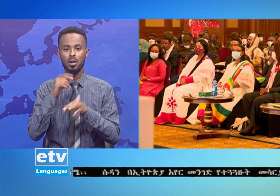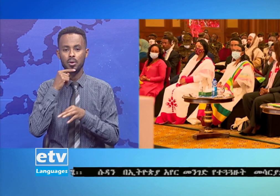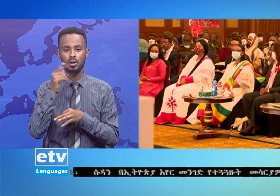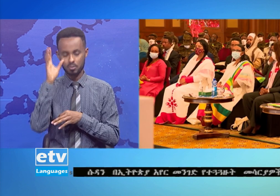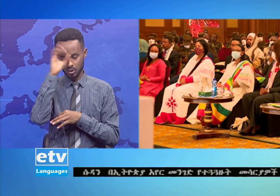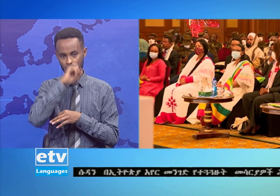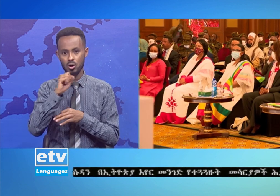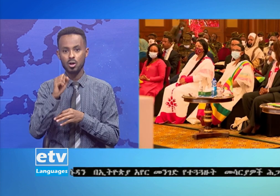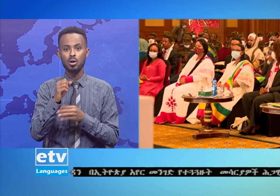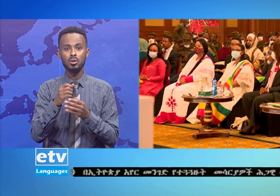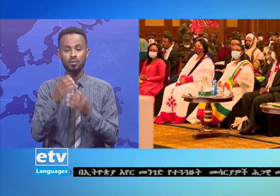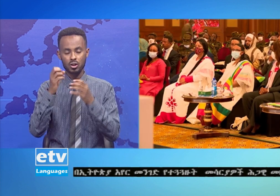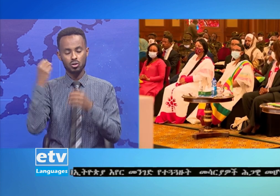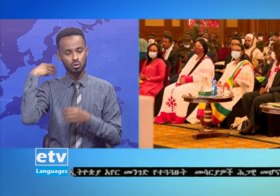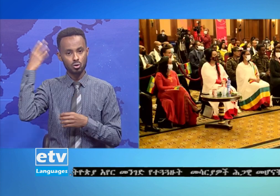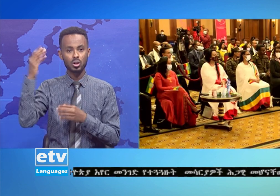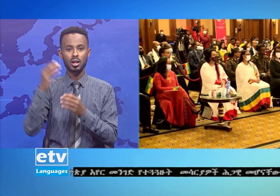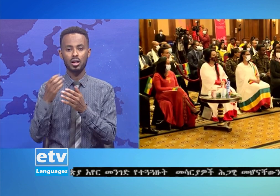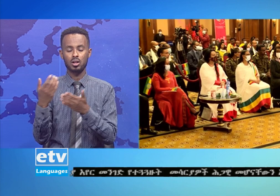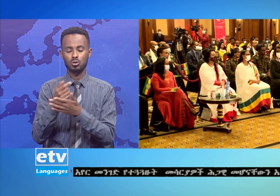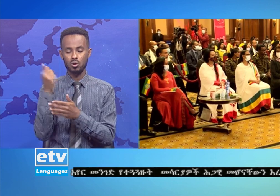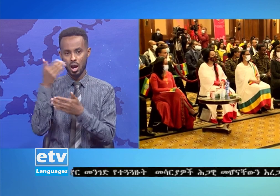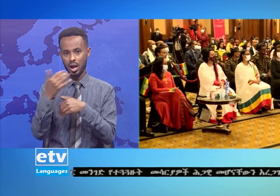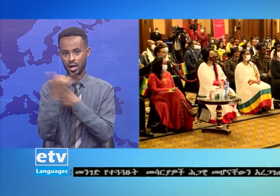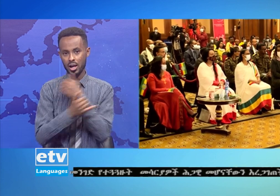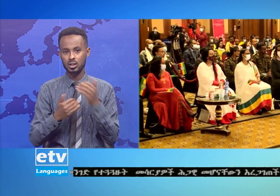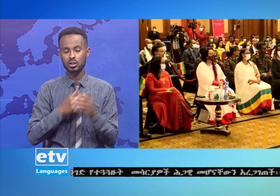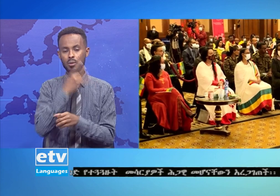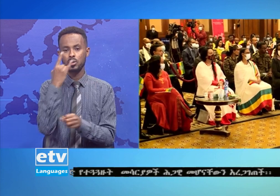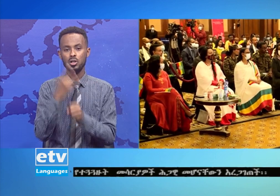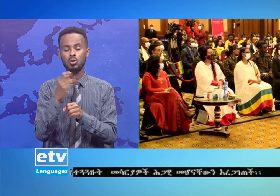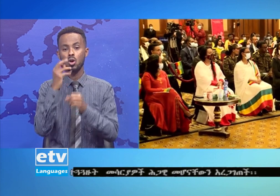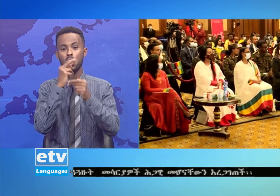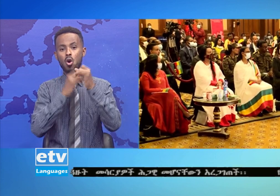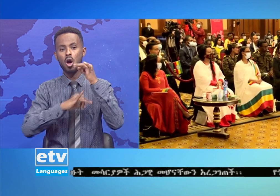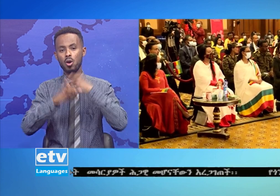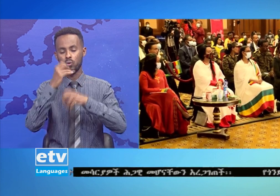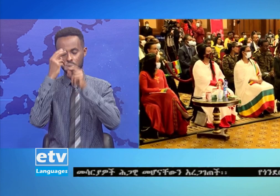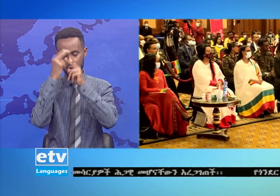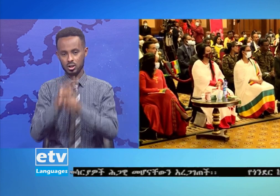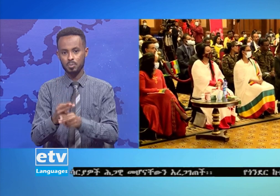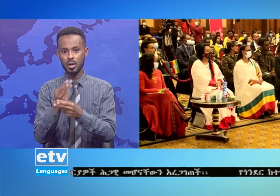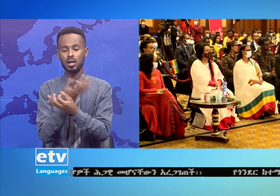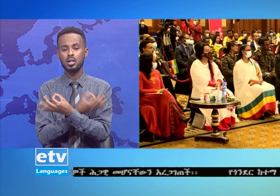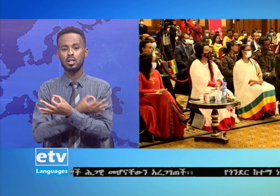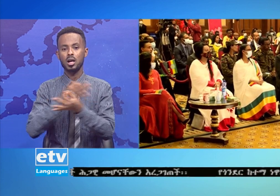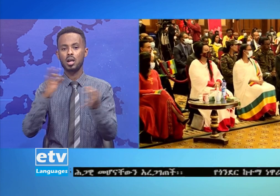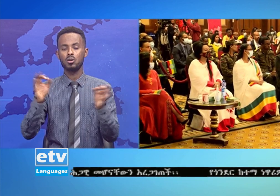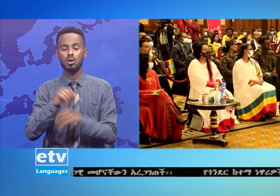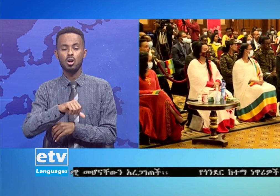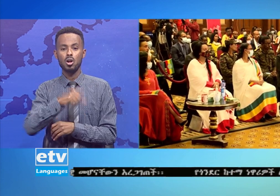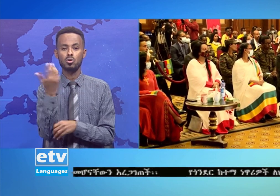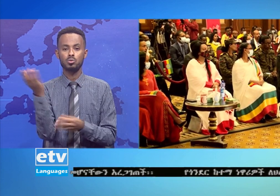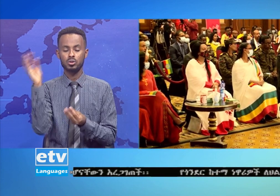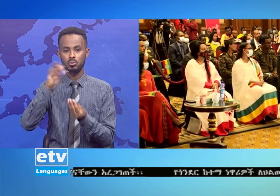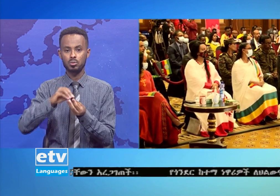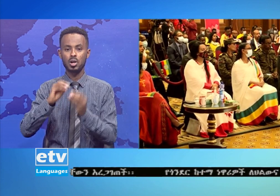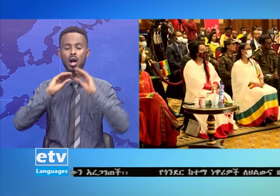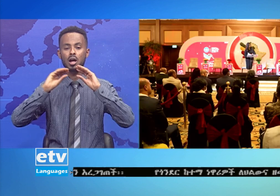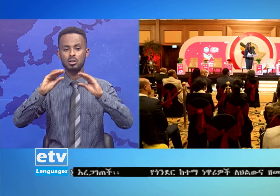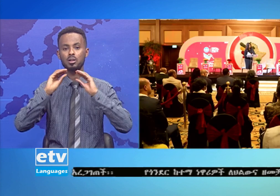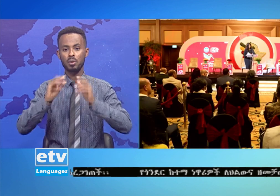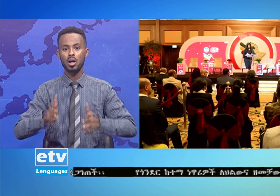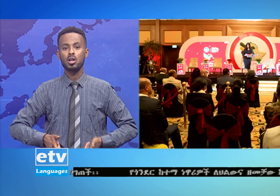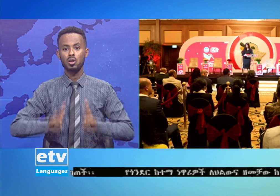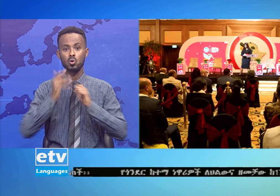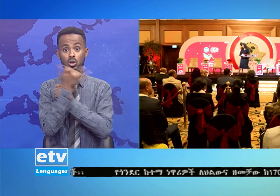ገምታለሁ። በተፈጥሮ ጸጋ የታደለችው ሀገር ኢትዮጵያ በዜጎቿ ሉዓላዊነቷን አስከብራ ነጻነትን ለሌሎችም ጭምር አስተምራ የኖረች